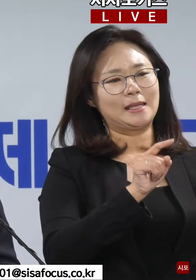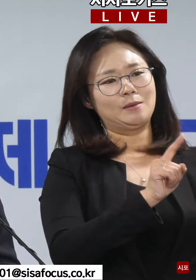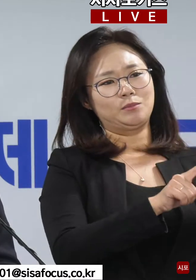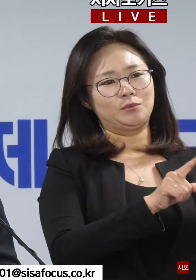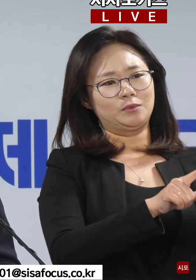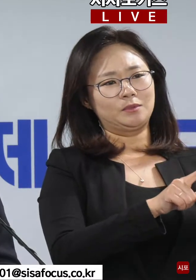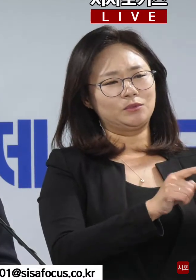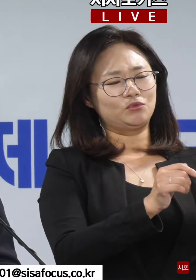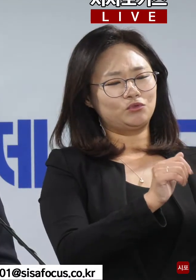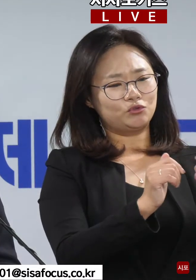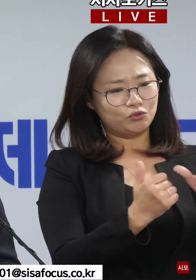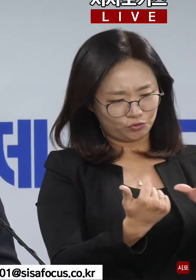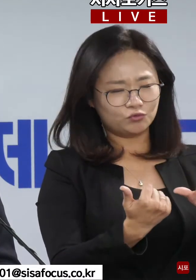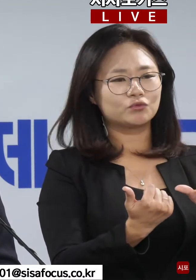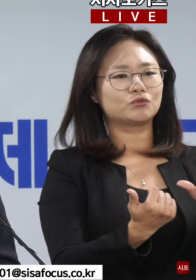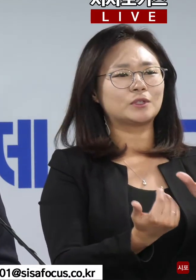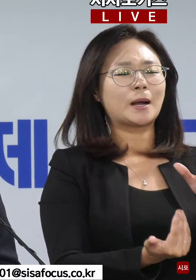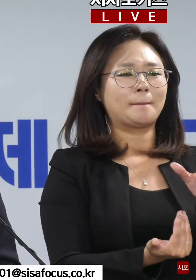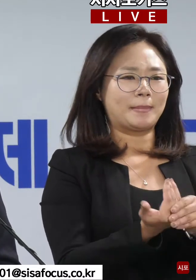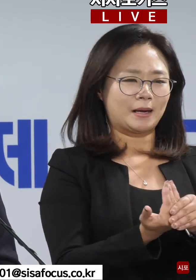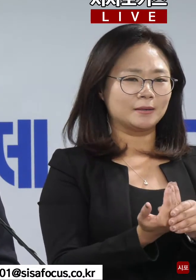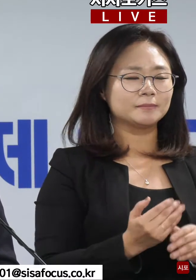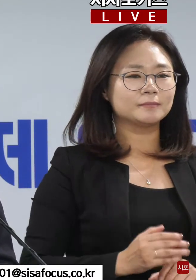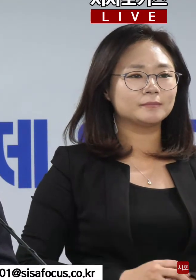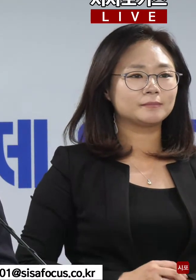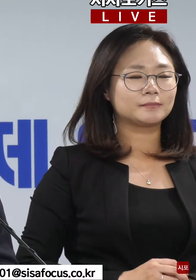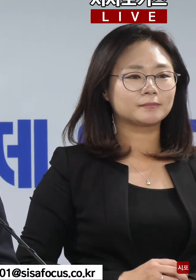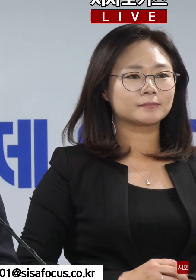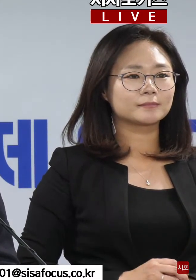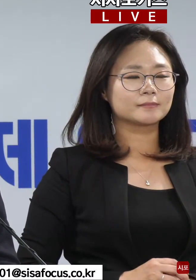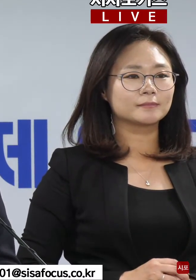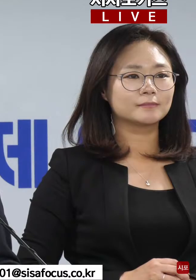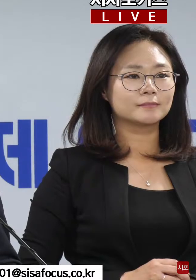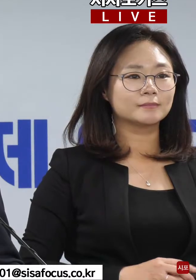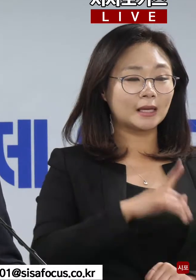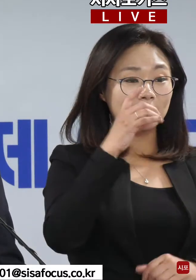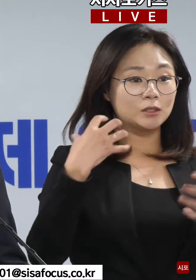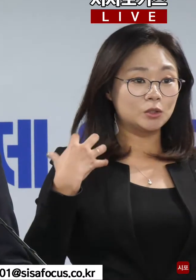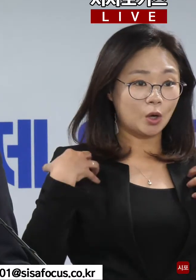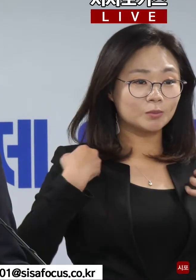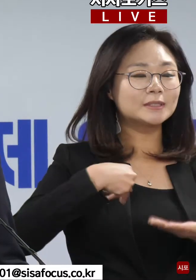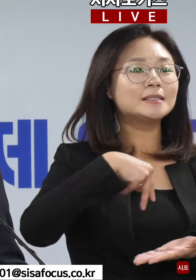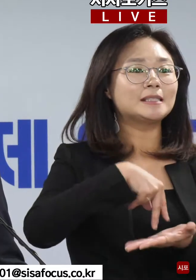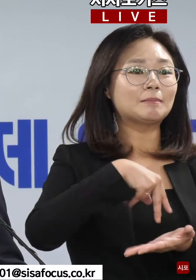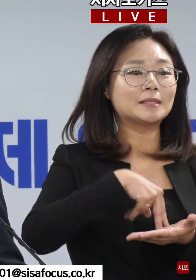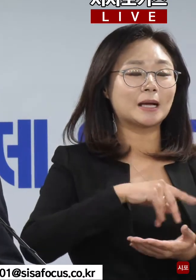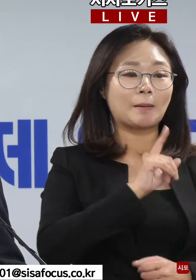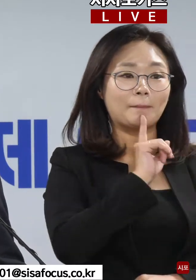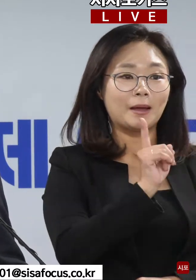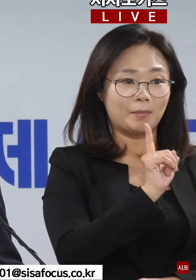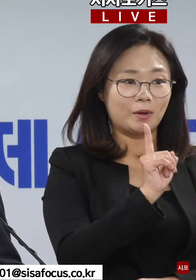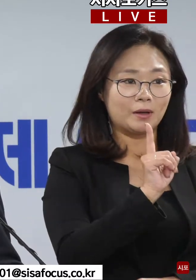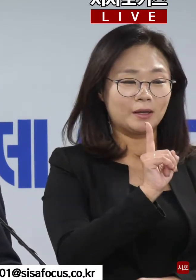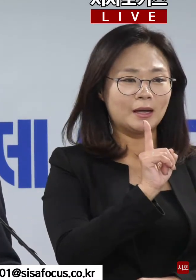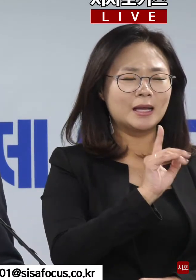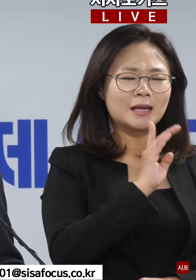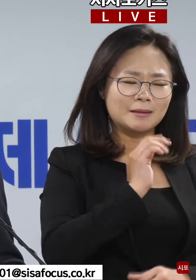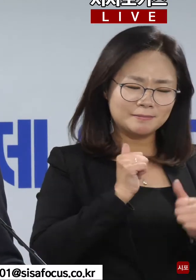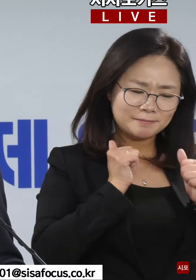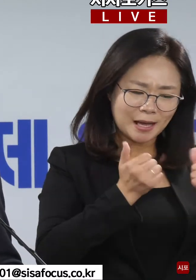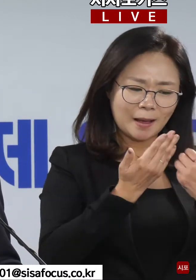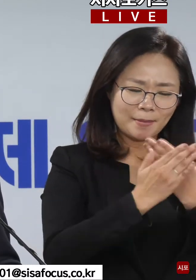비율적으로 사망이라고 하는 치명적인 결과에 이르고 있기 때문에 우리 정부의 입장에서는